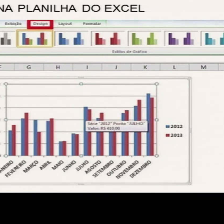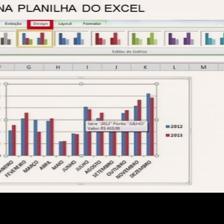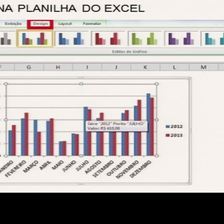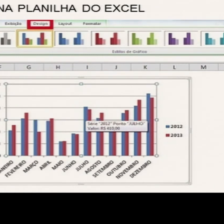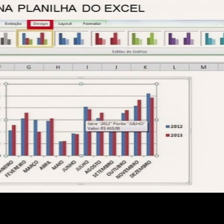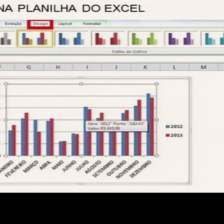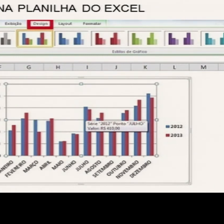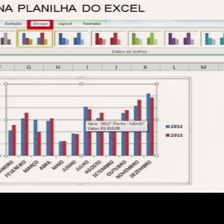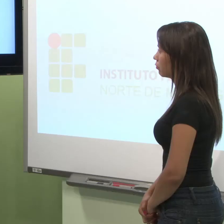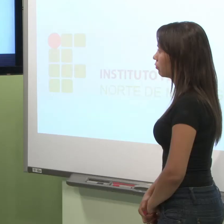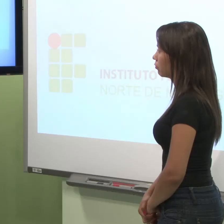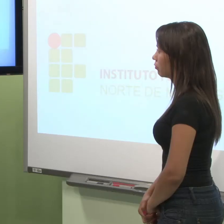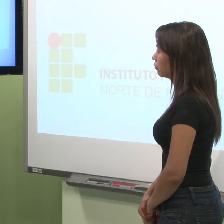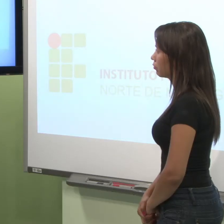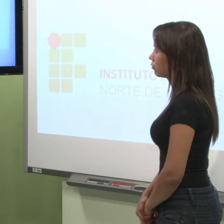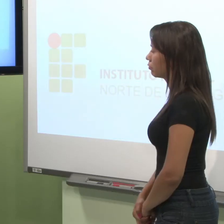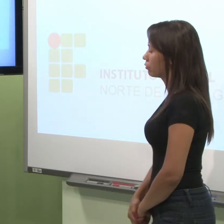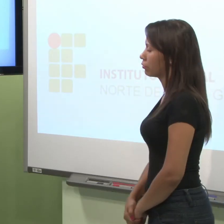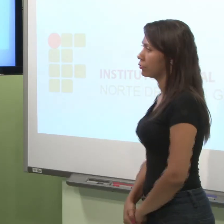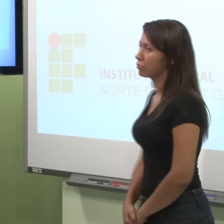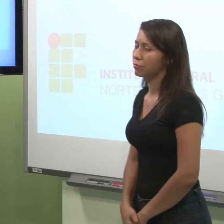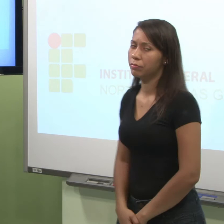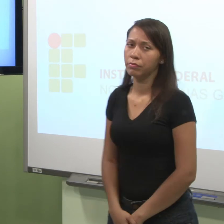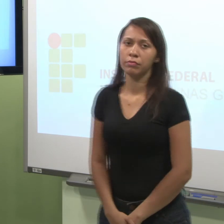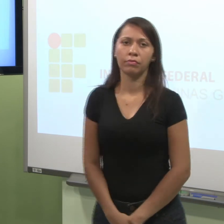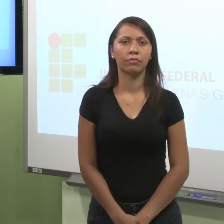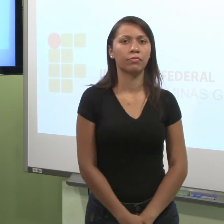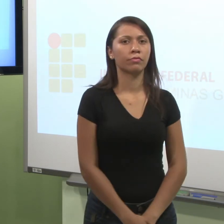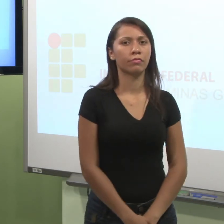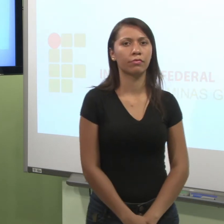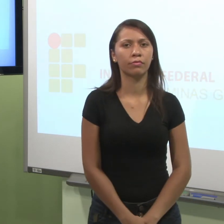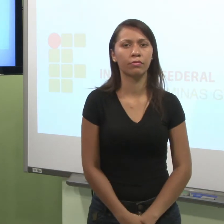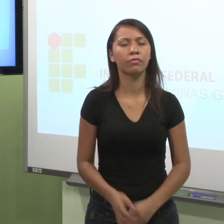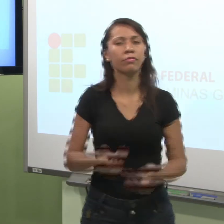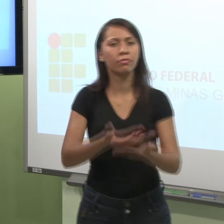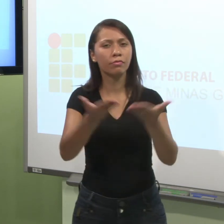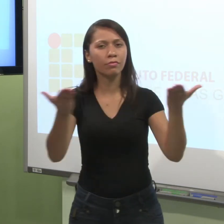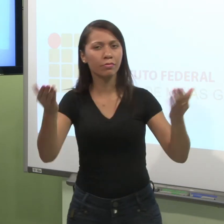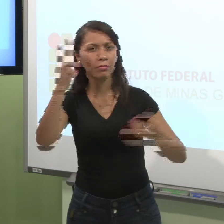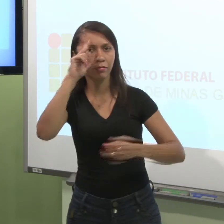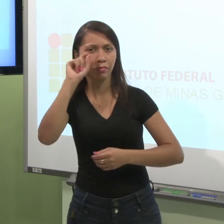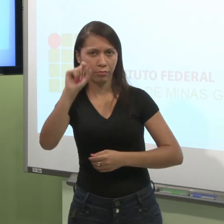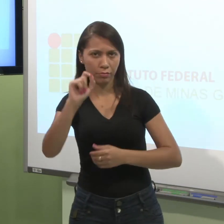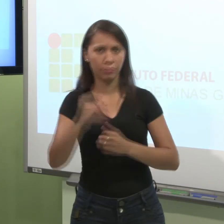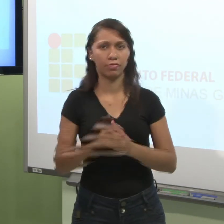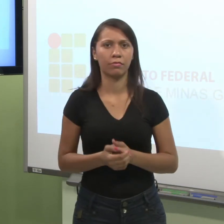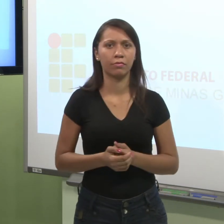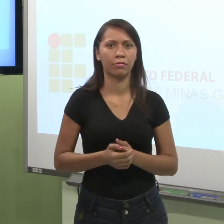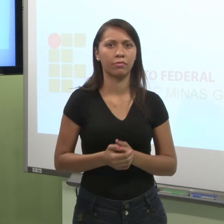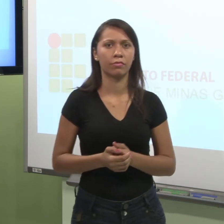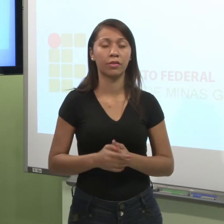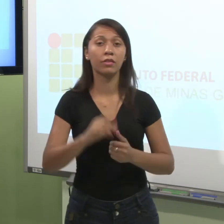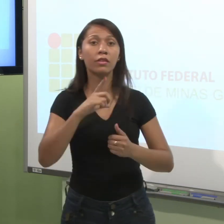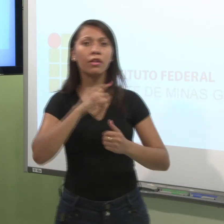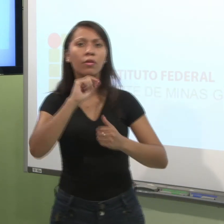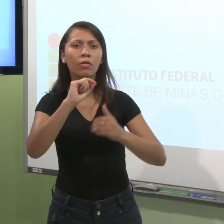tabela. Muito fácil. Bom, pessoal, vale lembrar que nessa videoaula, apenas parte do conteúdo da apostila